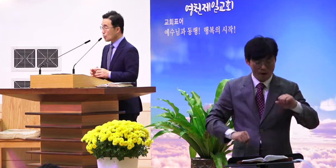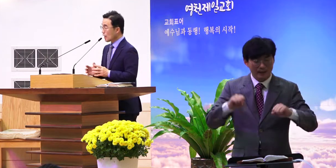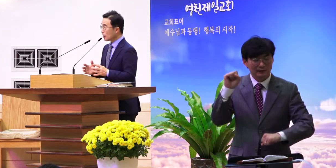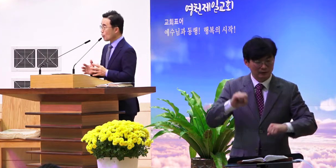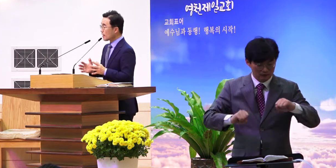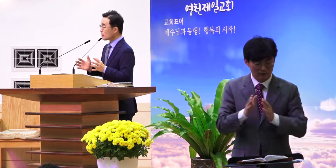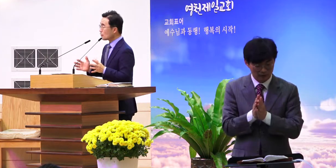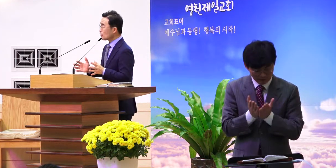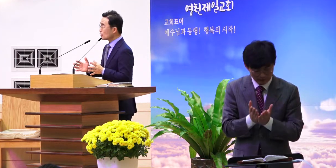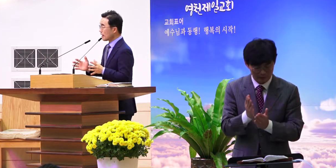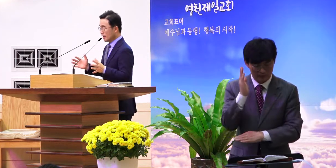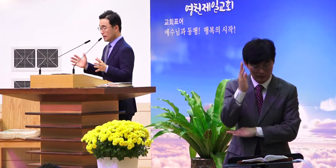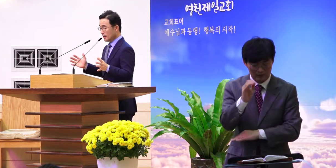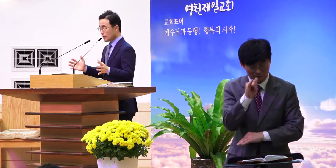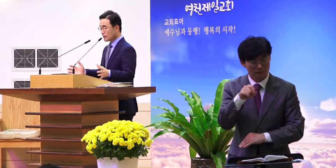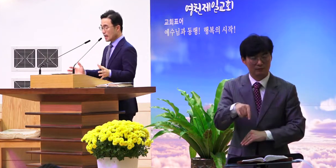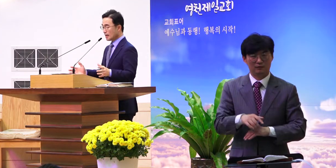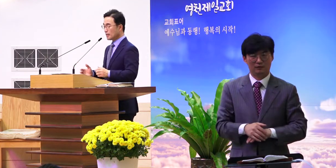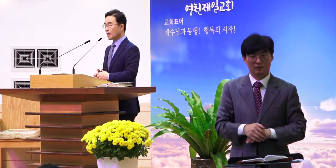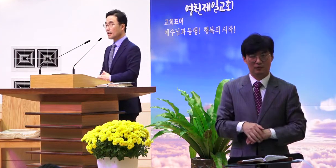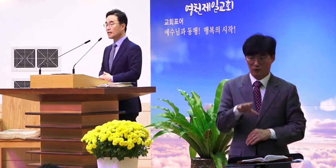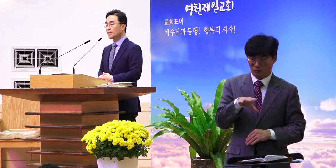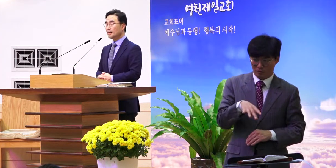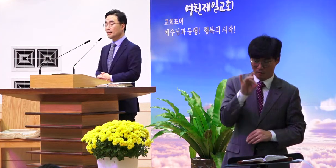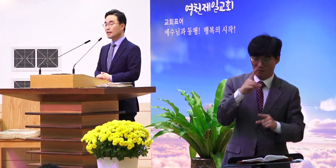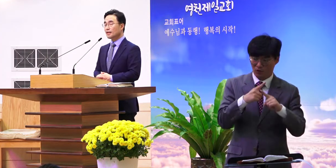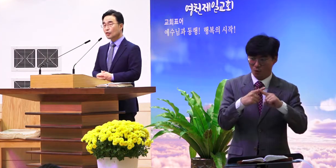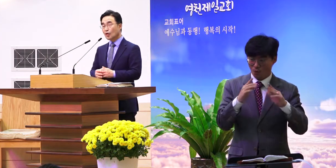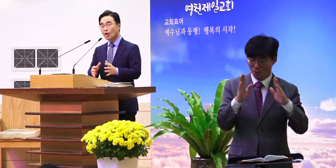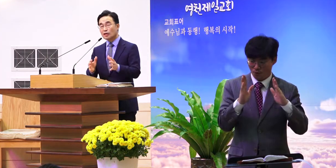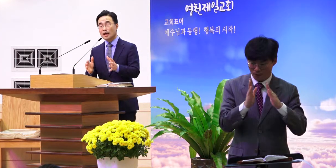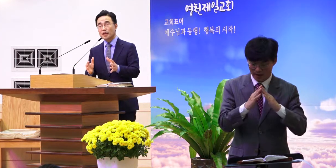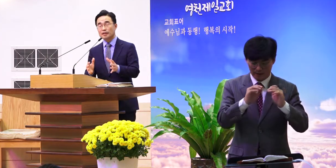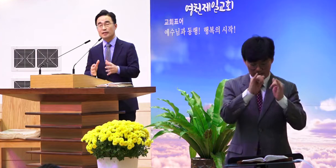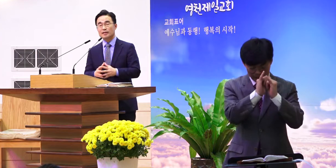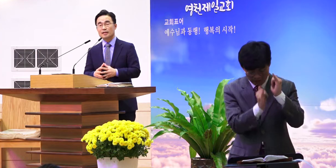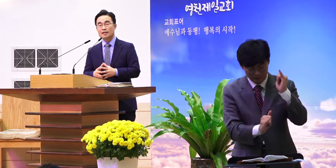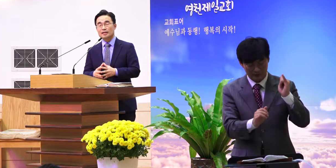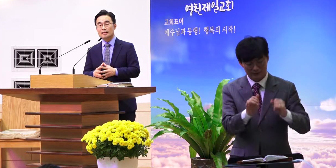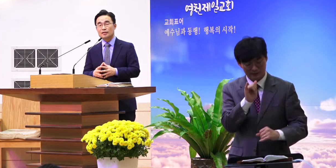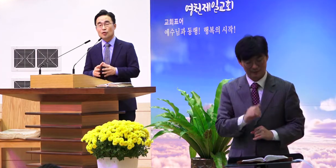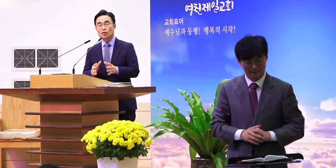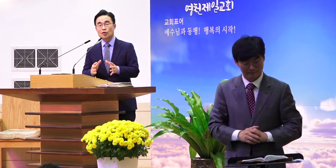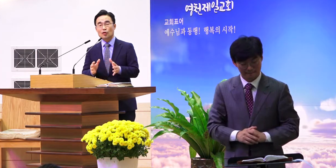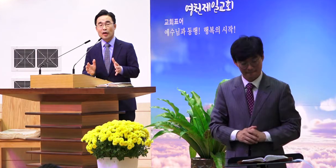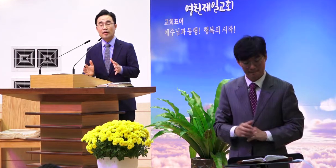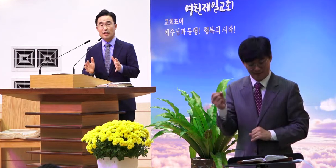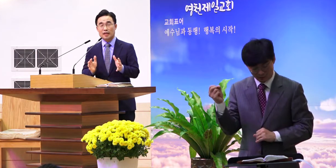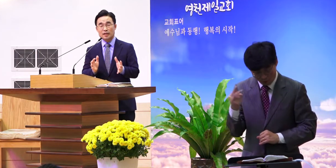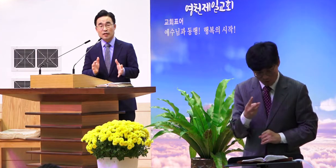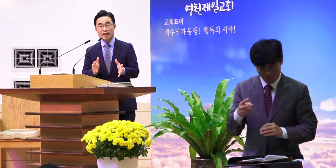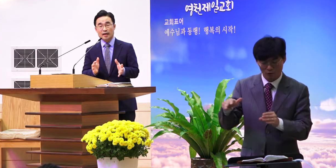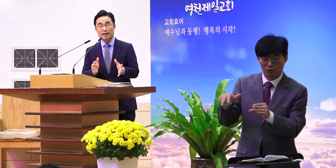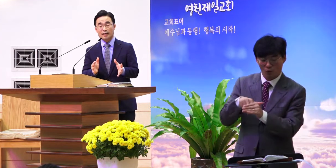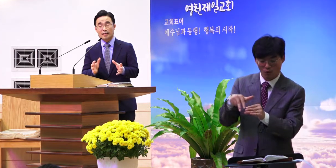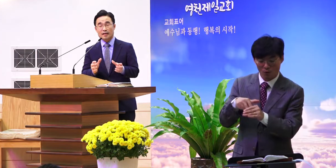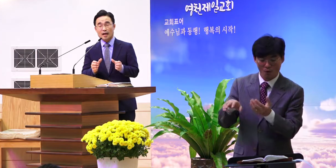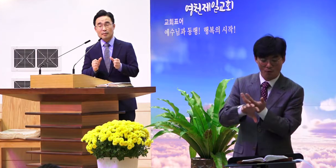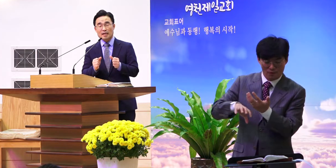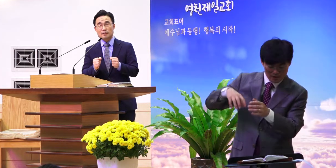그리고 초대교회 성도들의 역사입니다. 그리고 더 올라가면 종교개혁